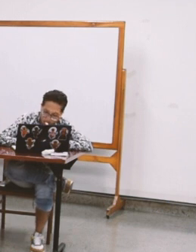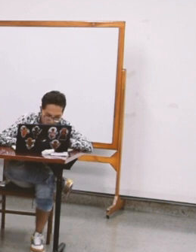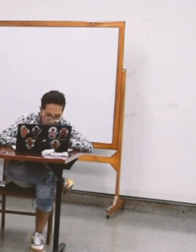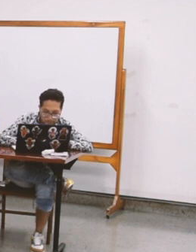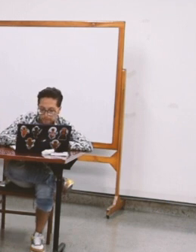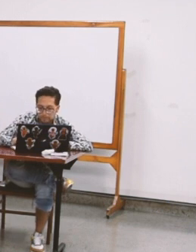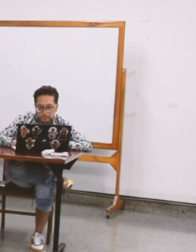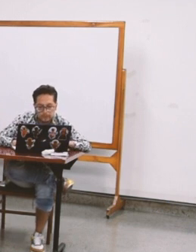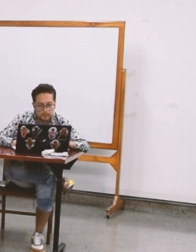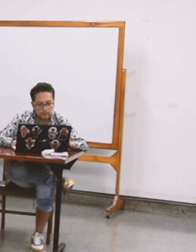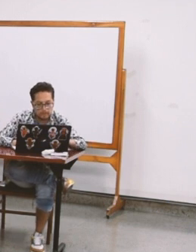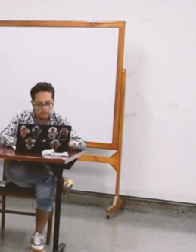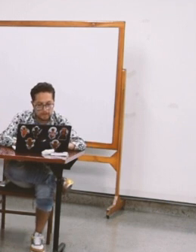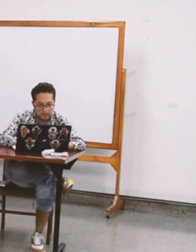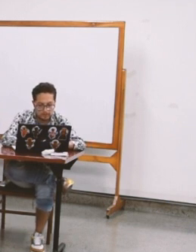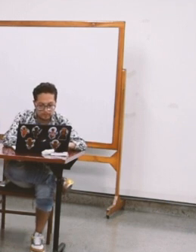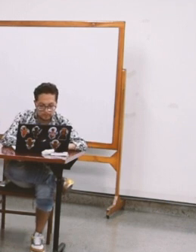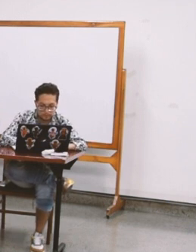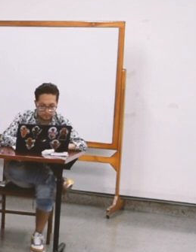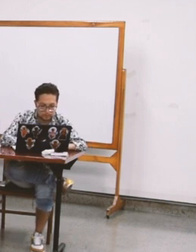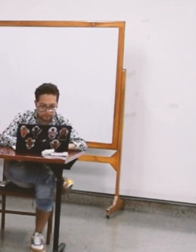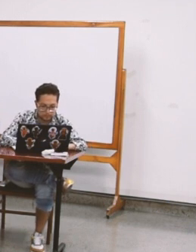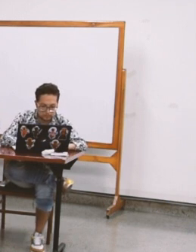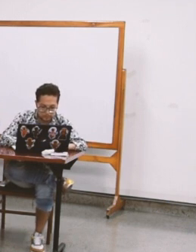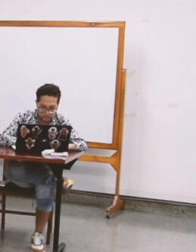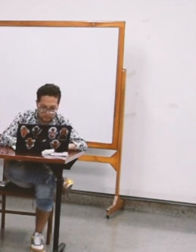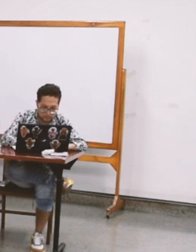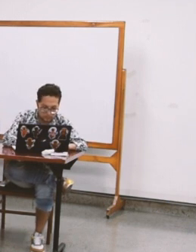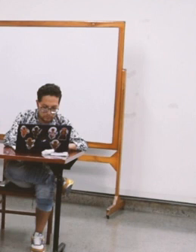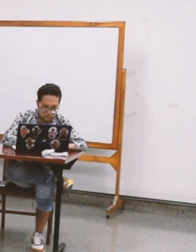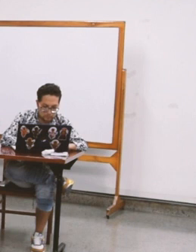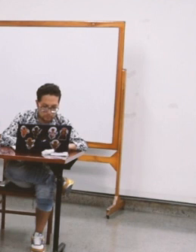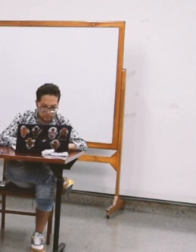cuales uno pueda también reconocer